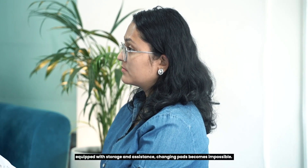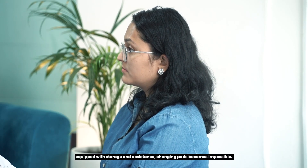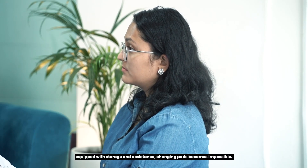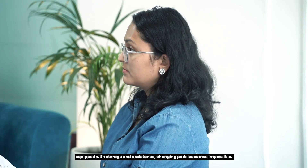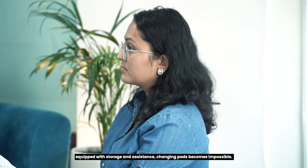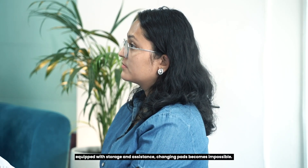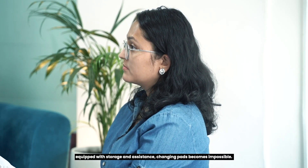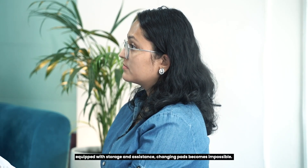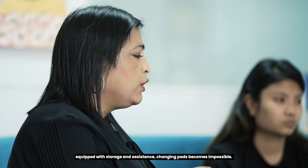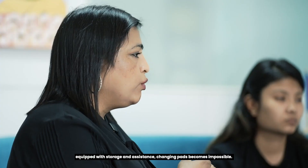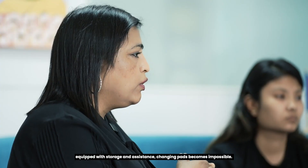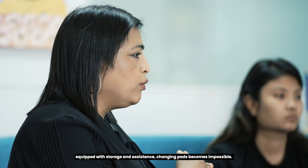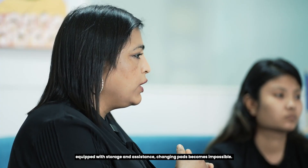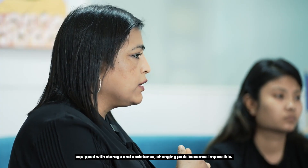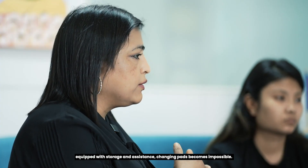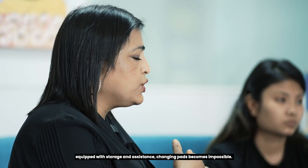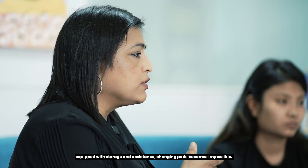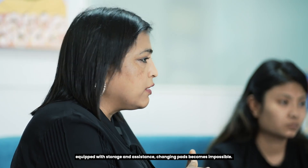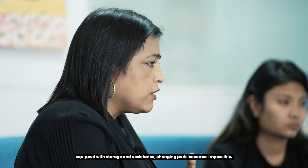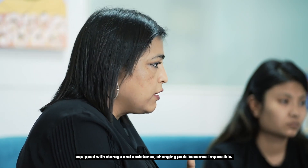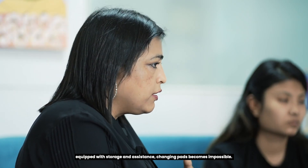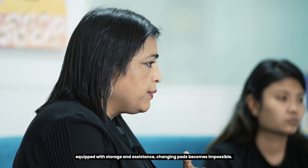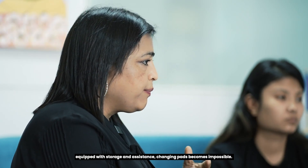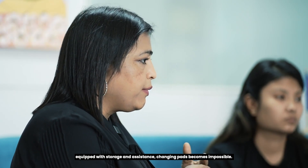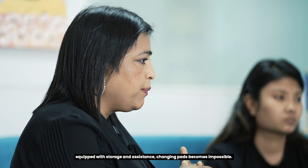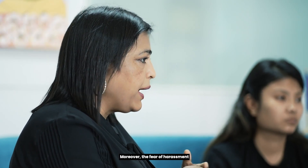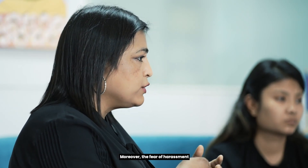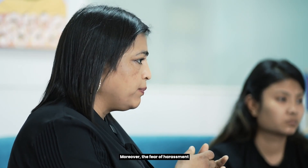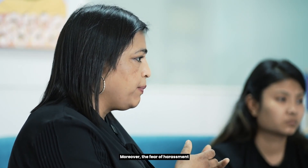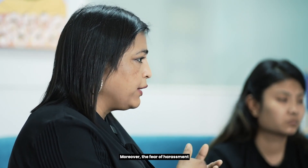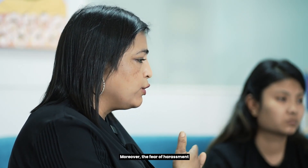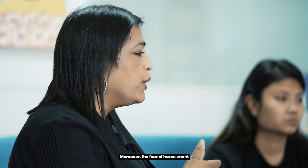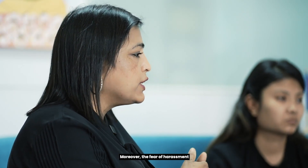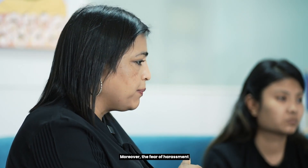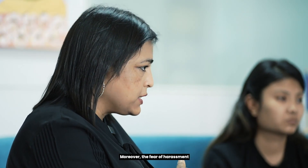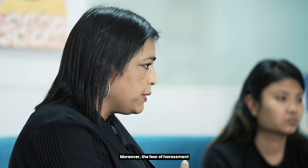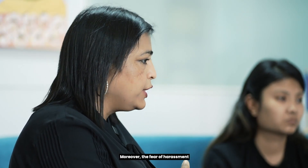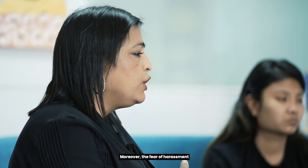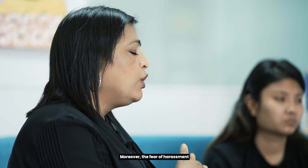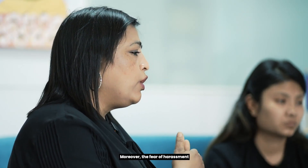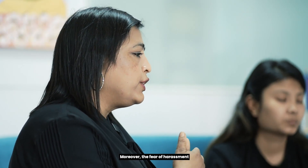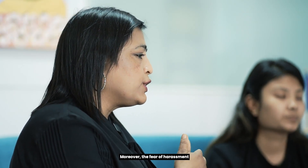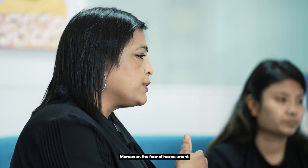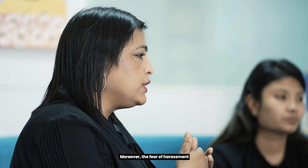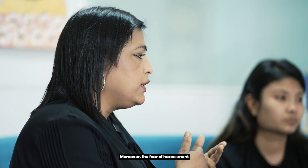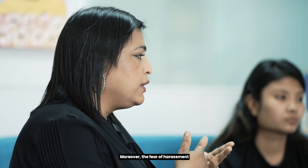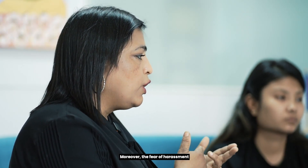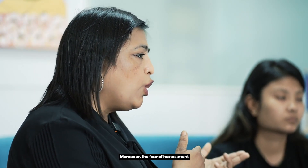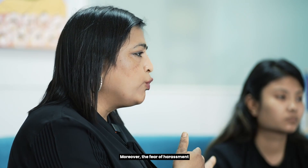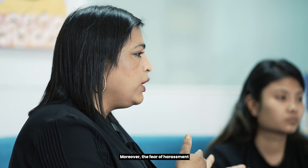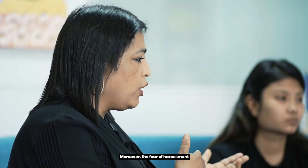भएन र सहयोगी भएन भने उसले त चेन्ज गर्न सक्दैन प्याडहरू भइसकेपछि पनि. अनि